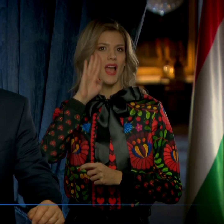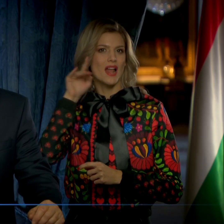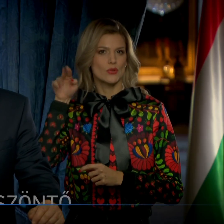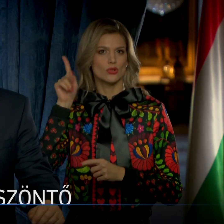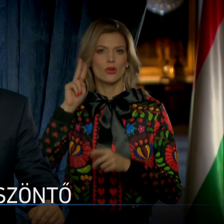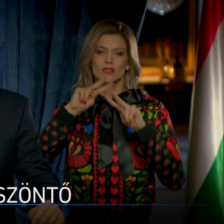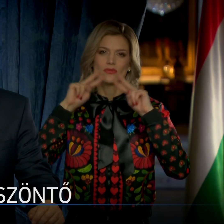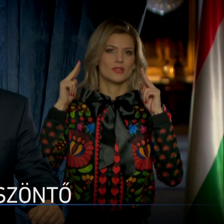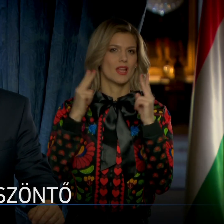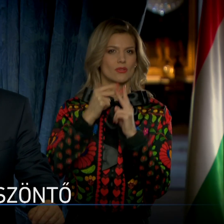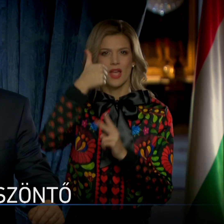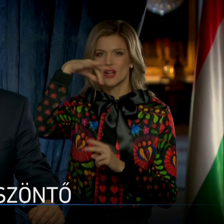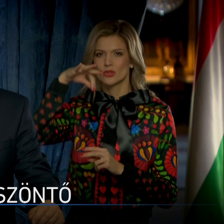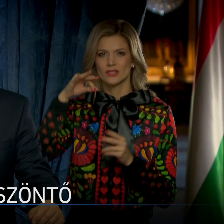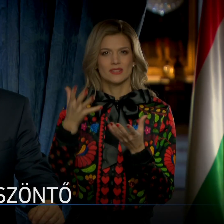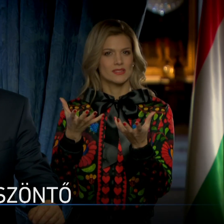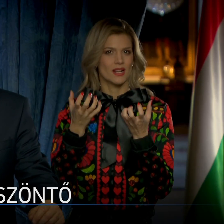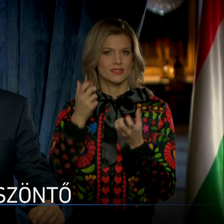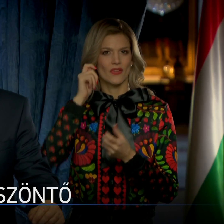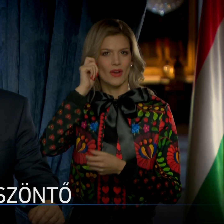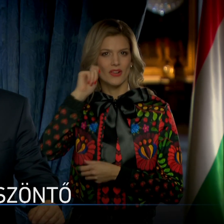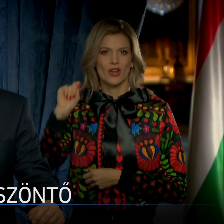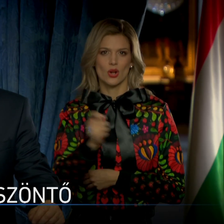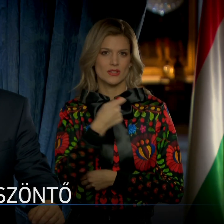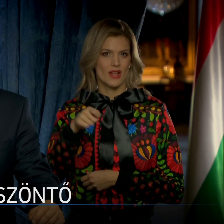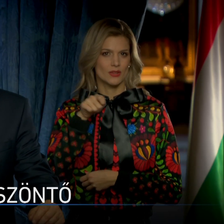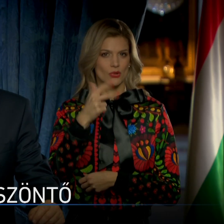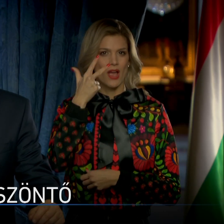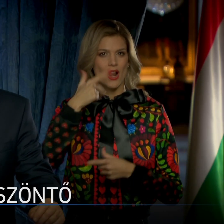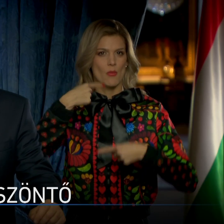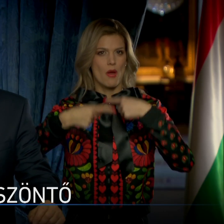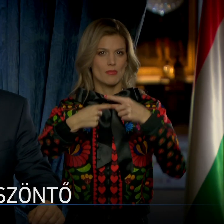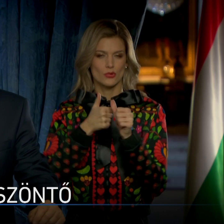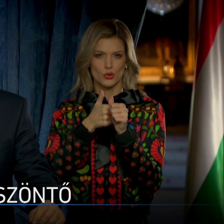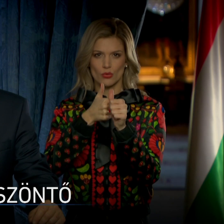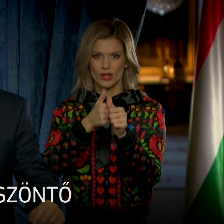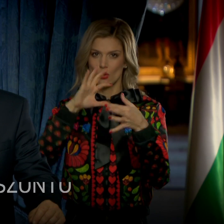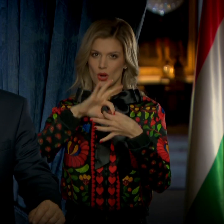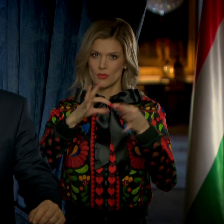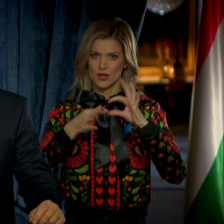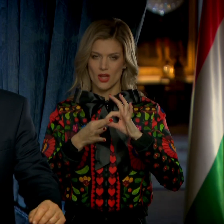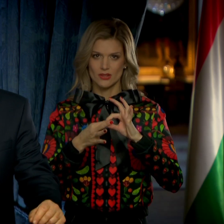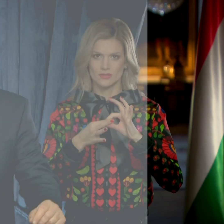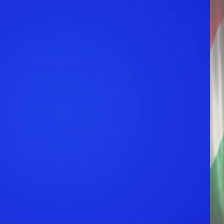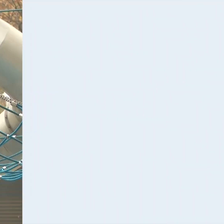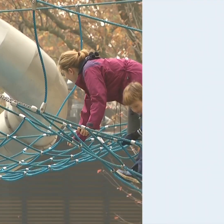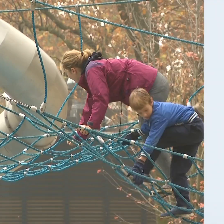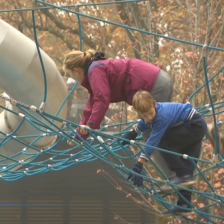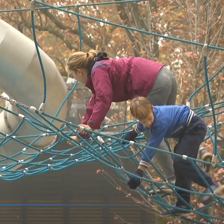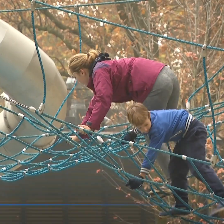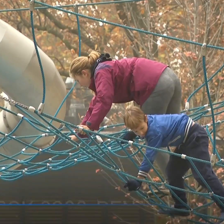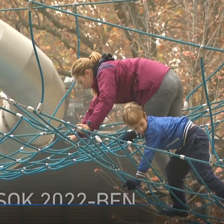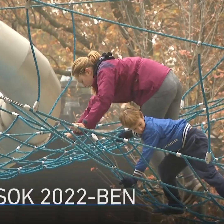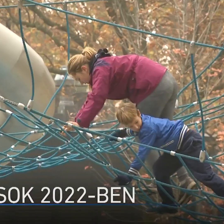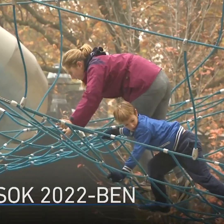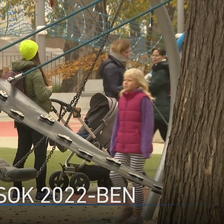tenni akarás megerősödését kívánta a magyaroknak a köztársasági elnök újévi köszöntőjében. Áder János nyugalmat és egészséget hozó évet